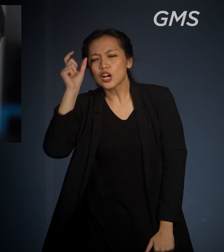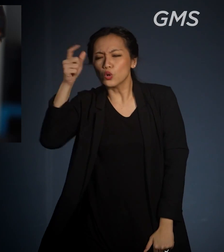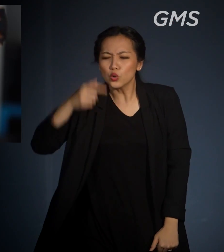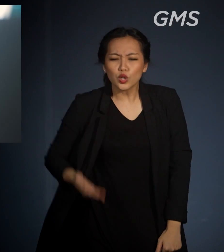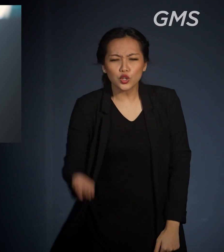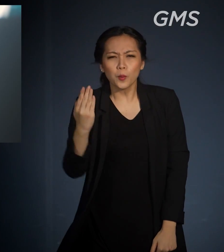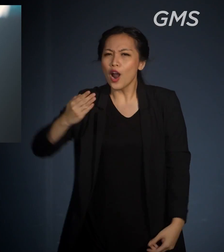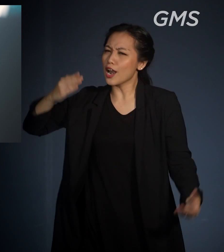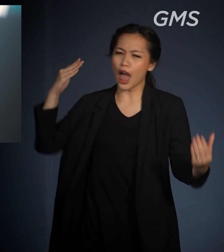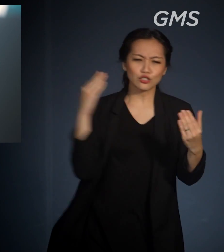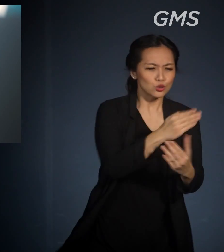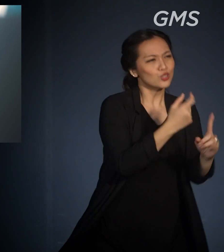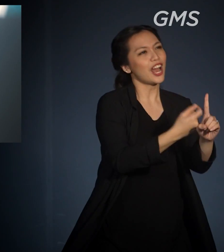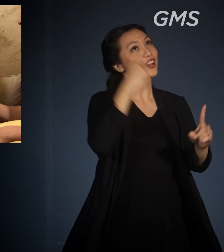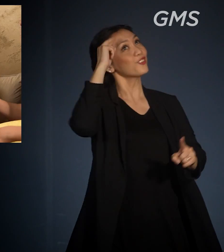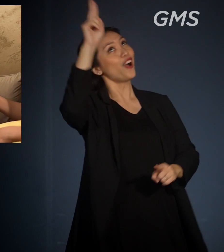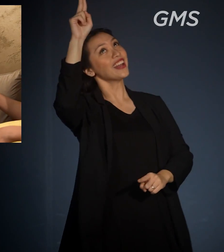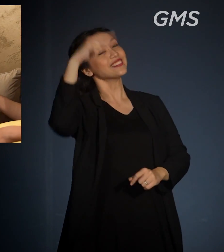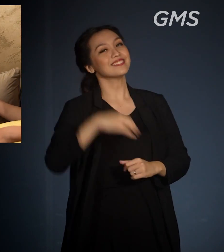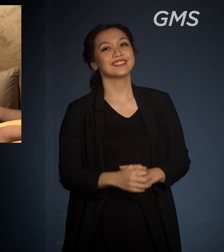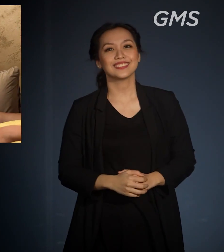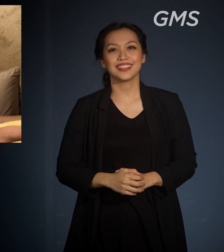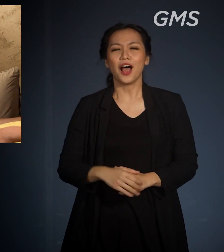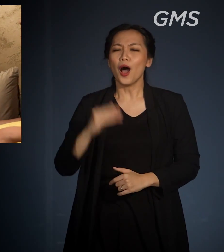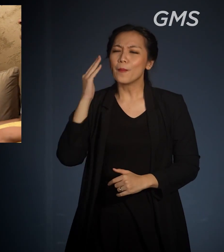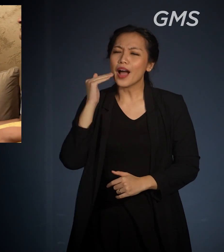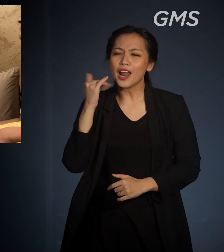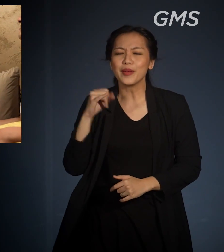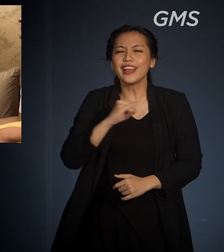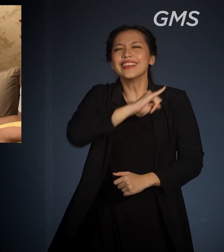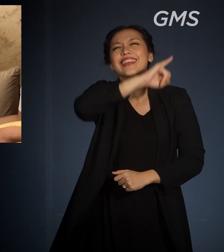dari Kristus. Menjadi sebuah pengalaman yang indah.